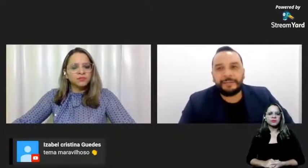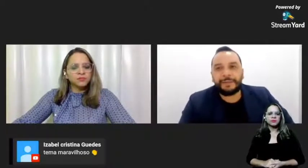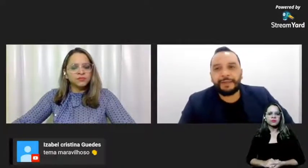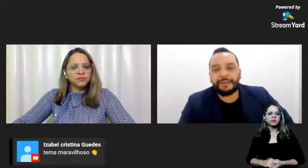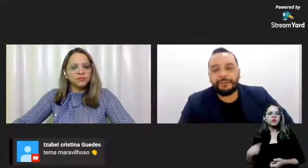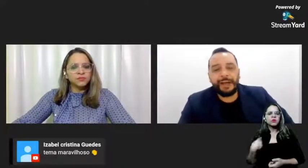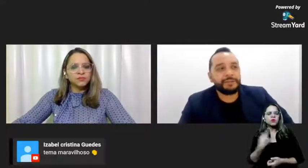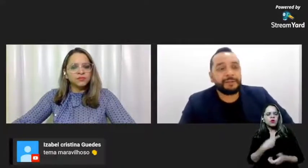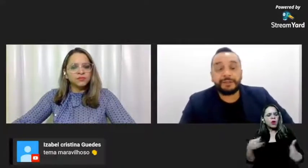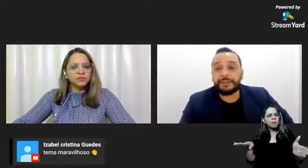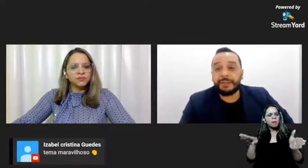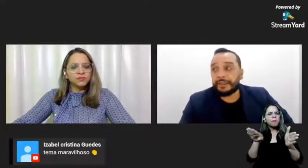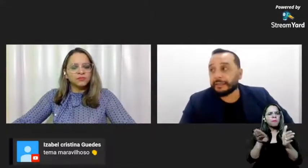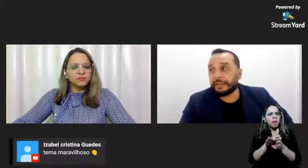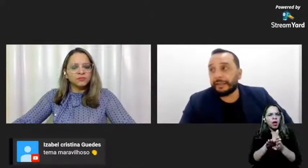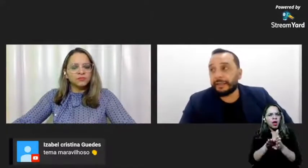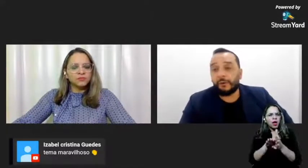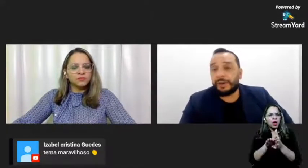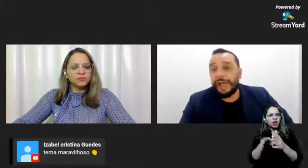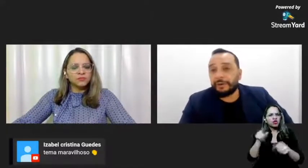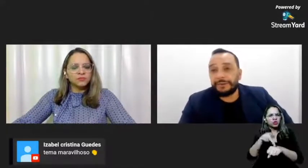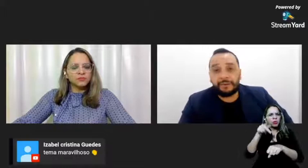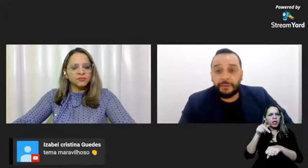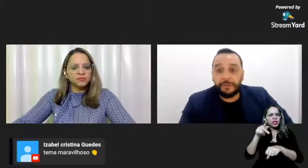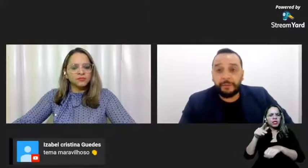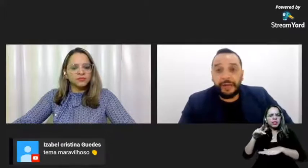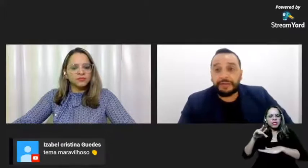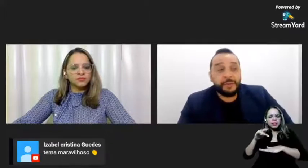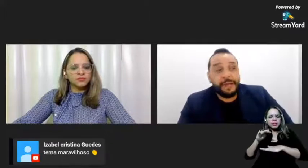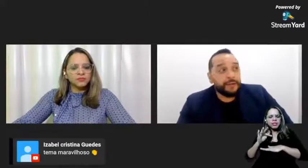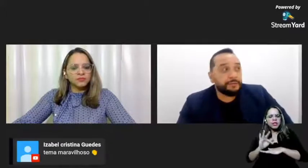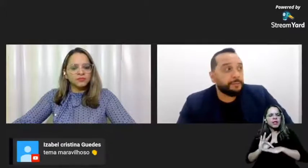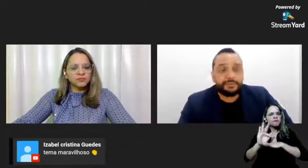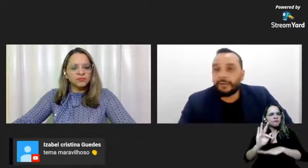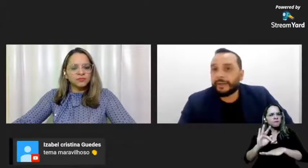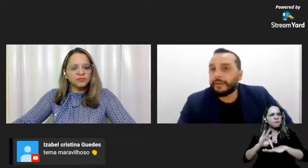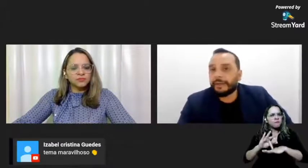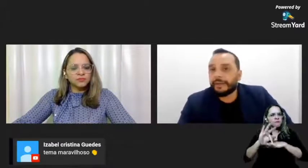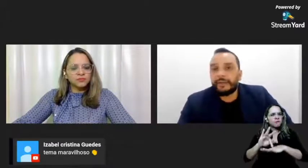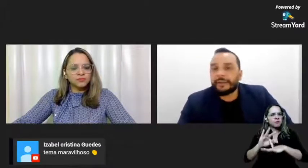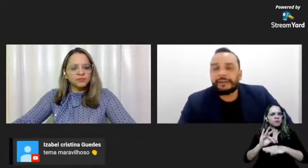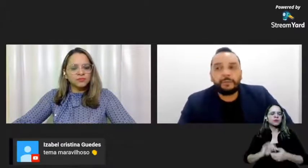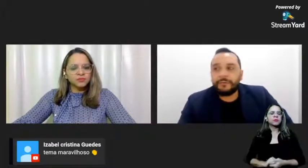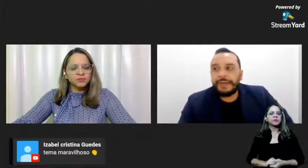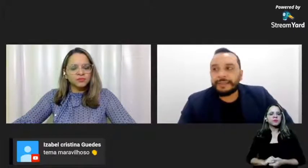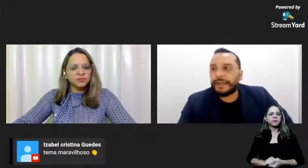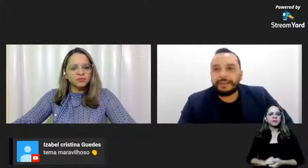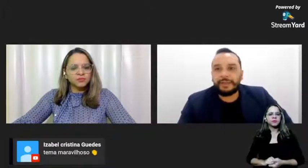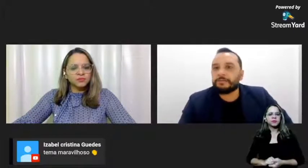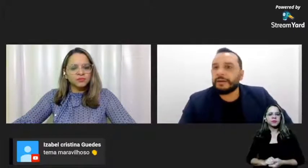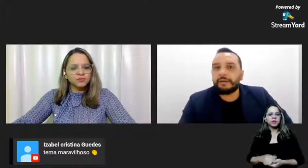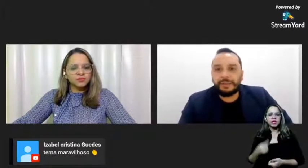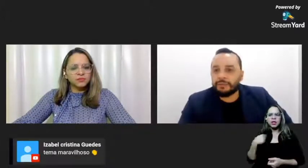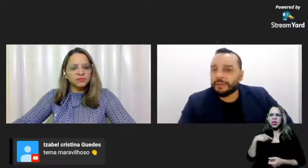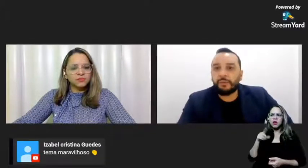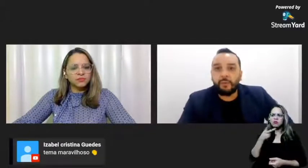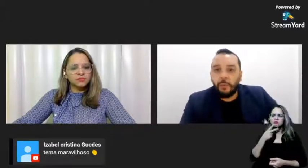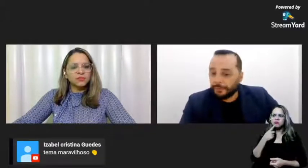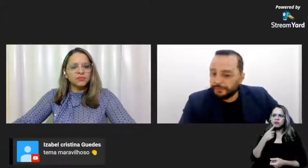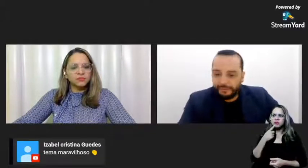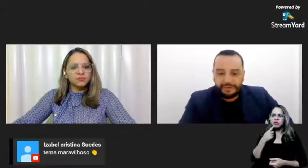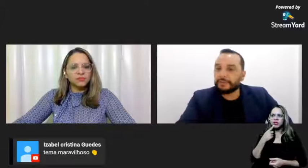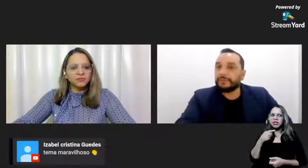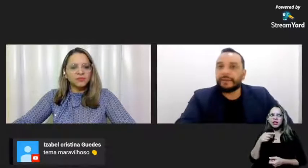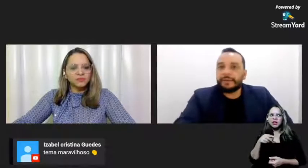chegamos nas Filipinas, o Carlos e eu, eu olhava e falava para o Carlos, o pessoal aqui não faz sinais só na mão, está usando